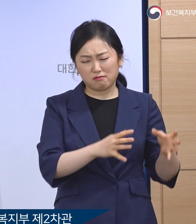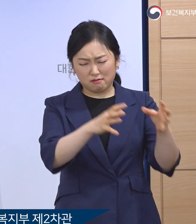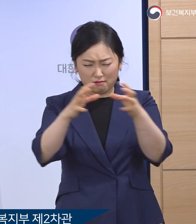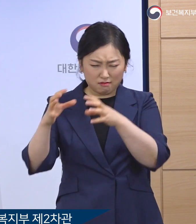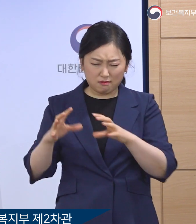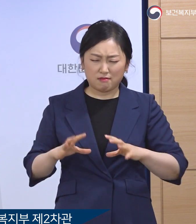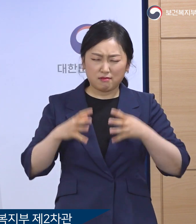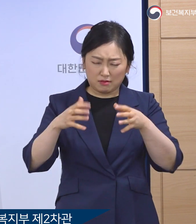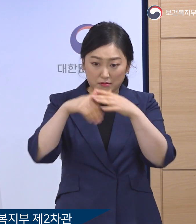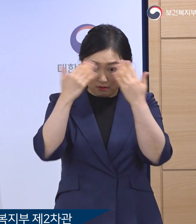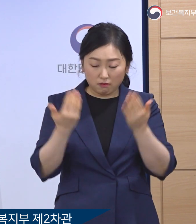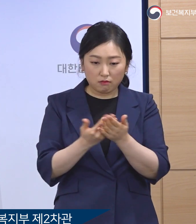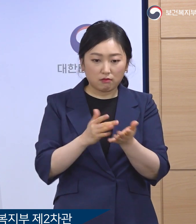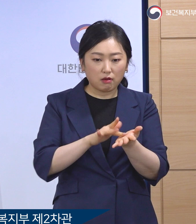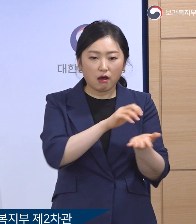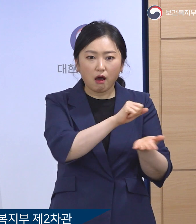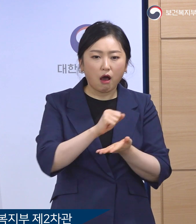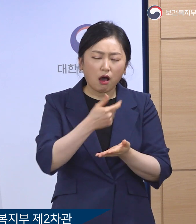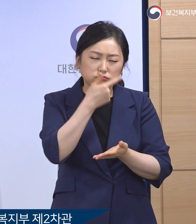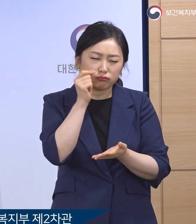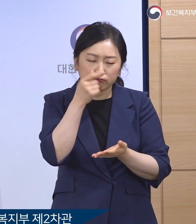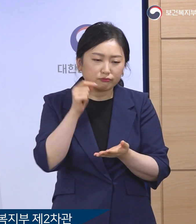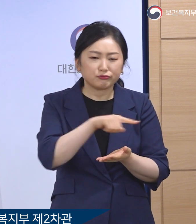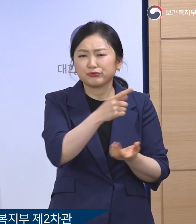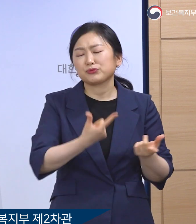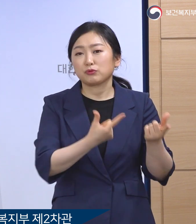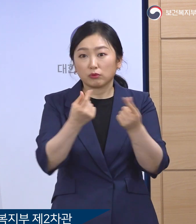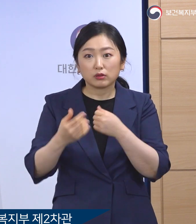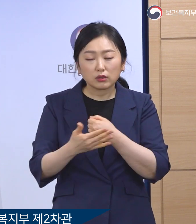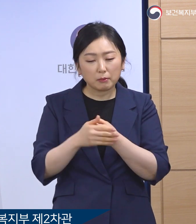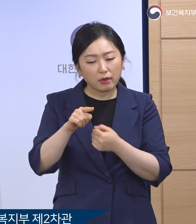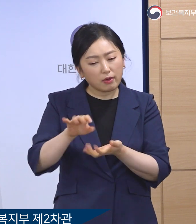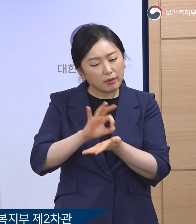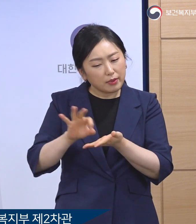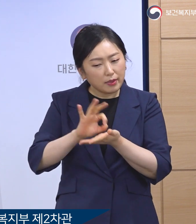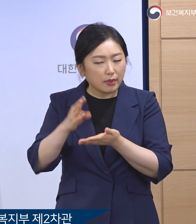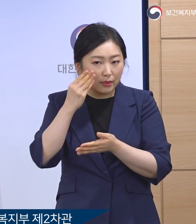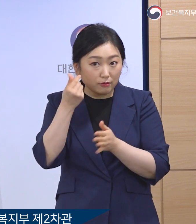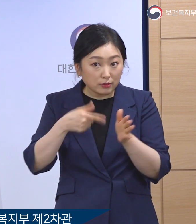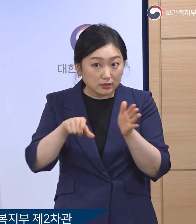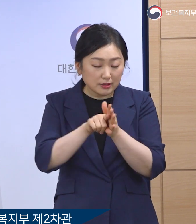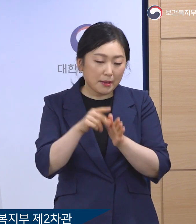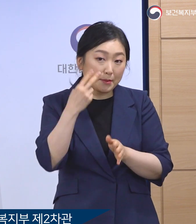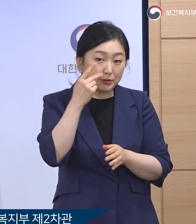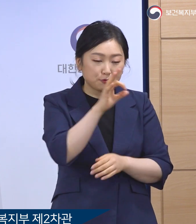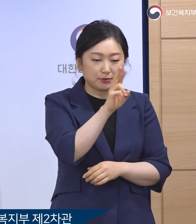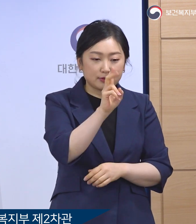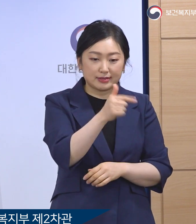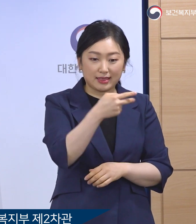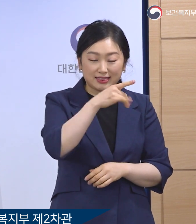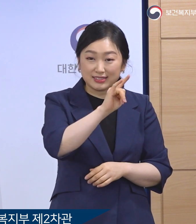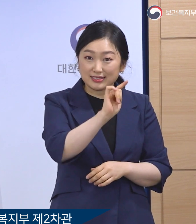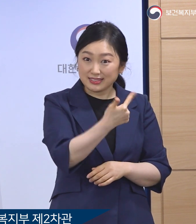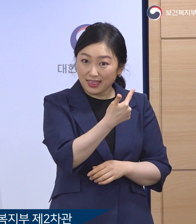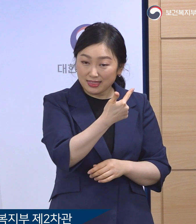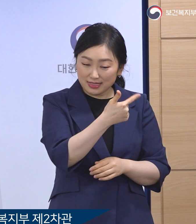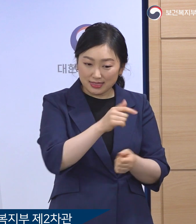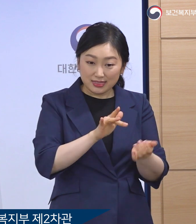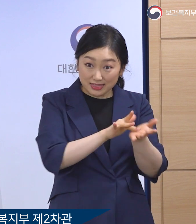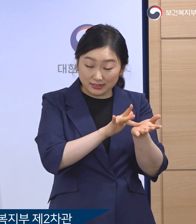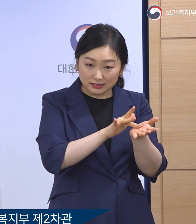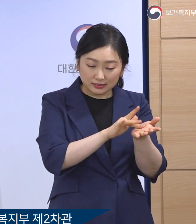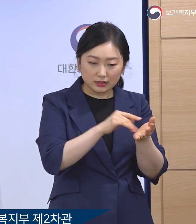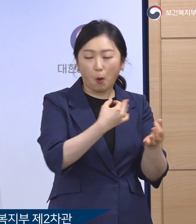부족한 상황에서 백신의 효율적 활용을 위해 미국의 얀센 백신 공여,